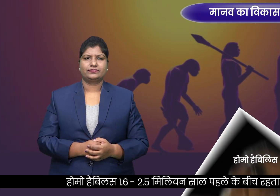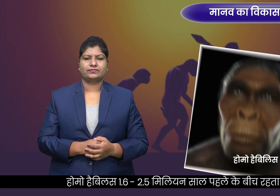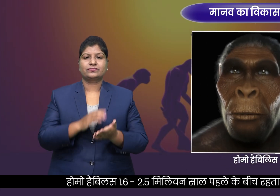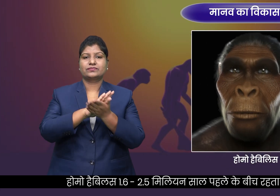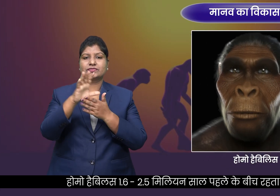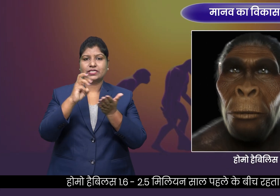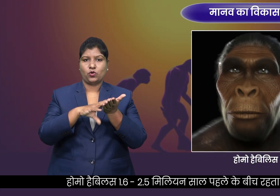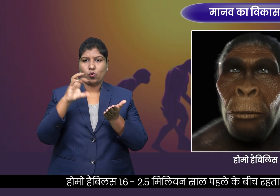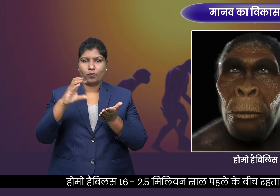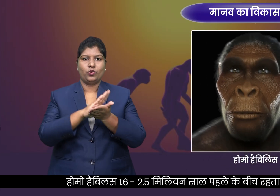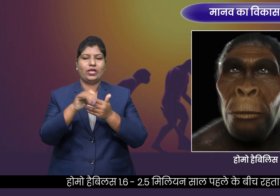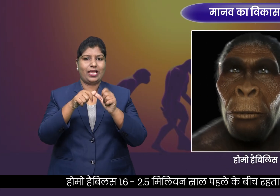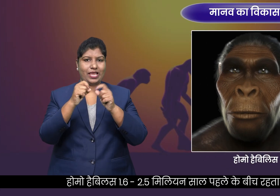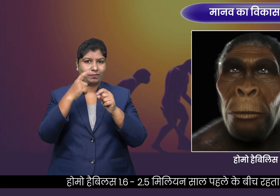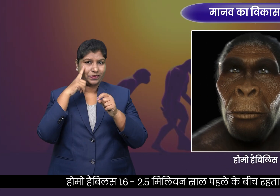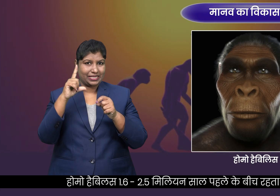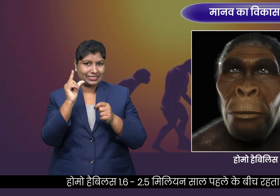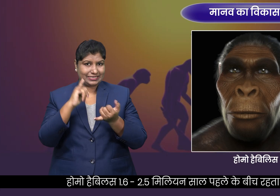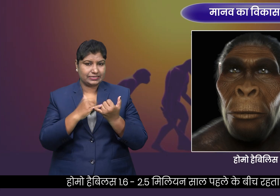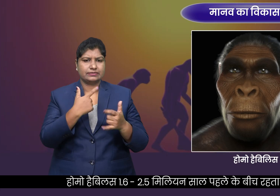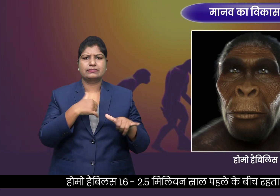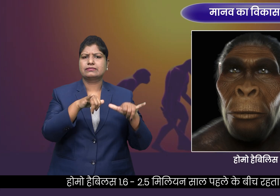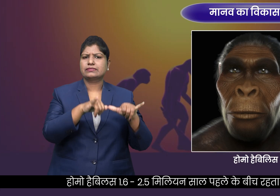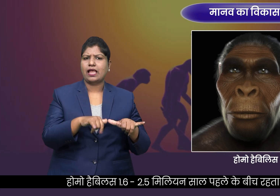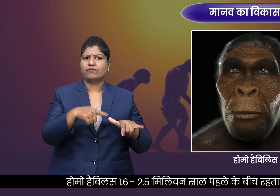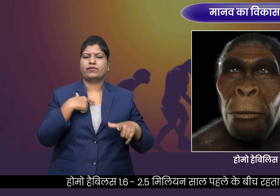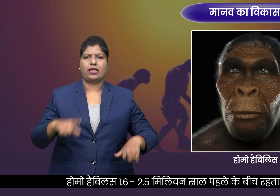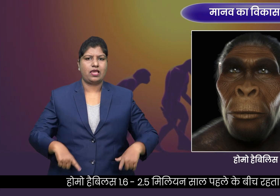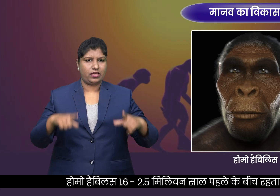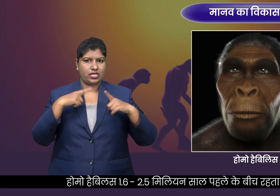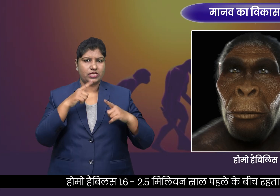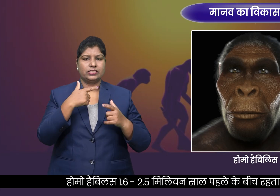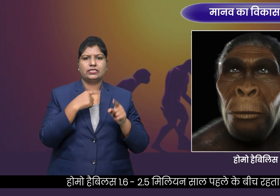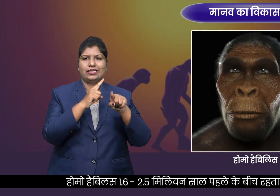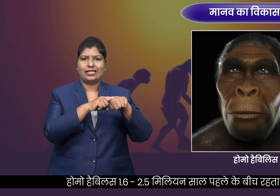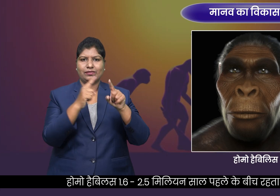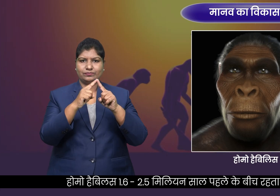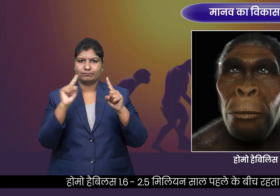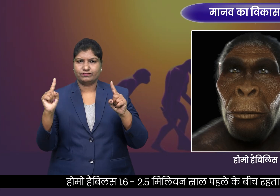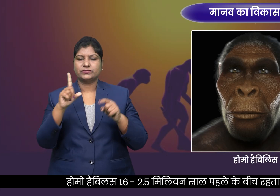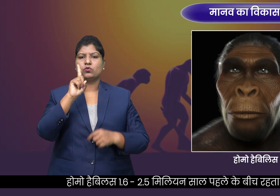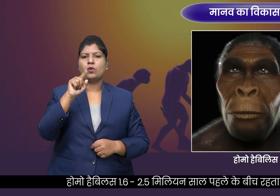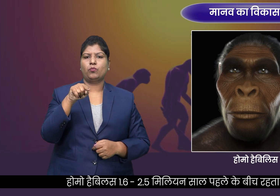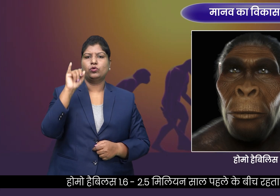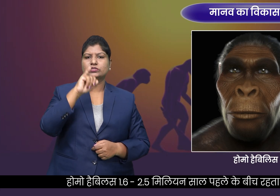होमो हेबिलस 1.6 से 2.5 मिलियन साल पहले के बीच रहता था।